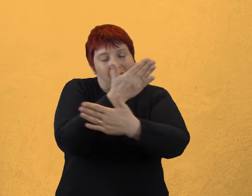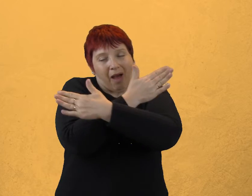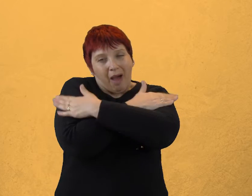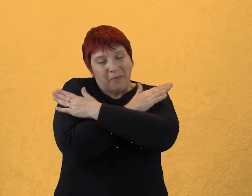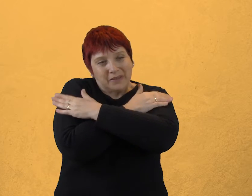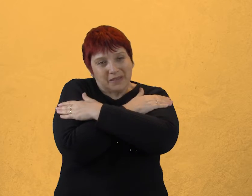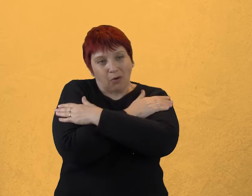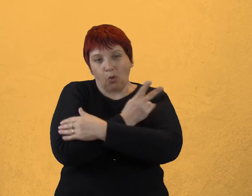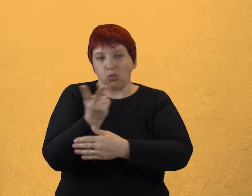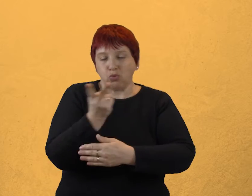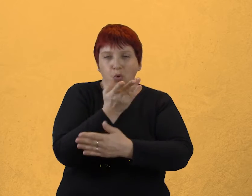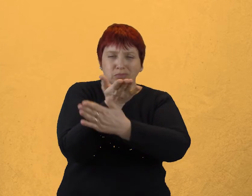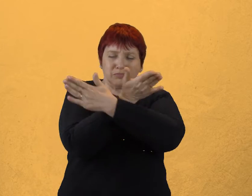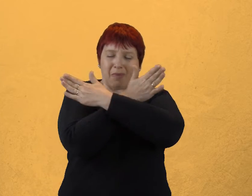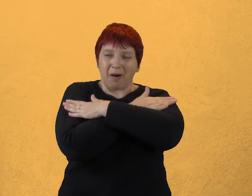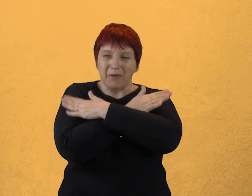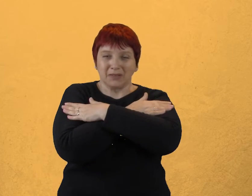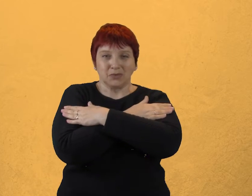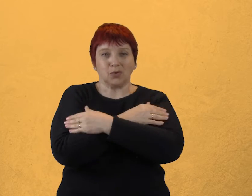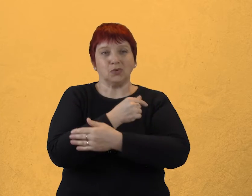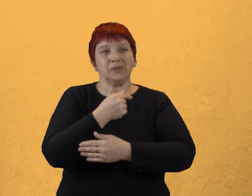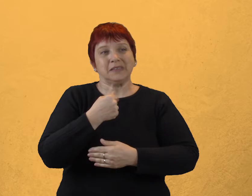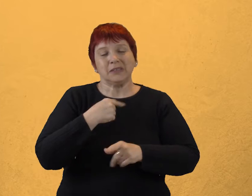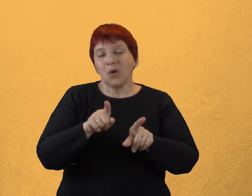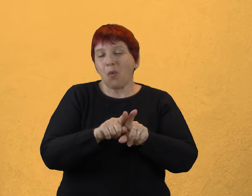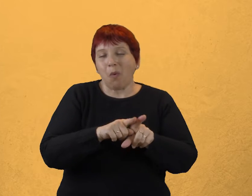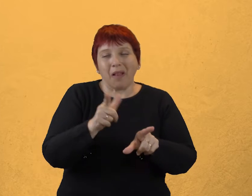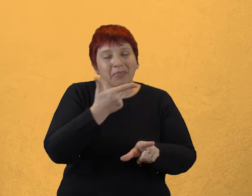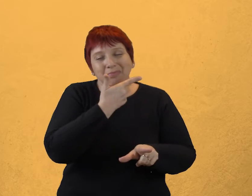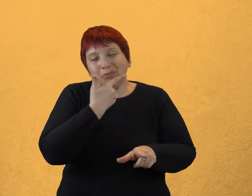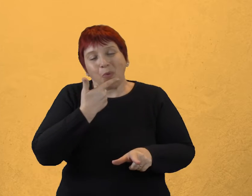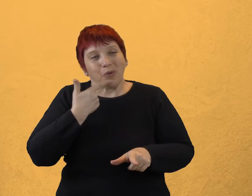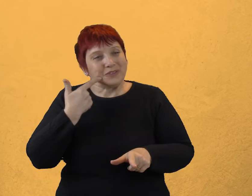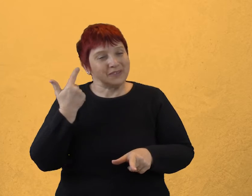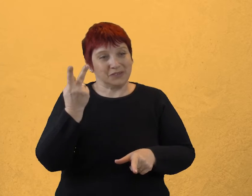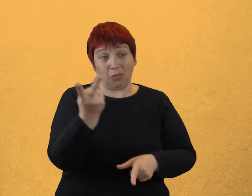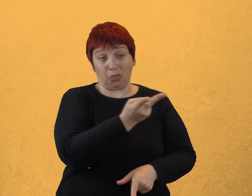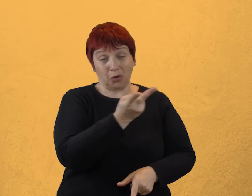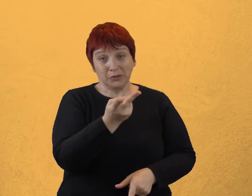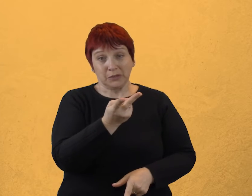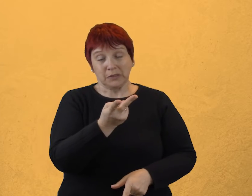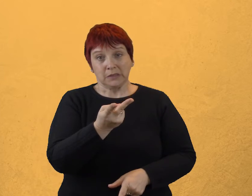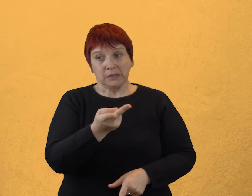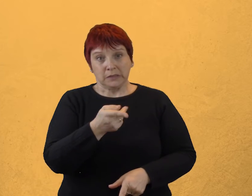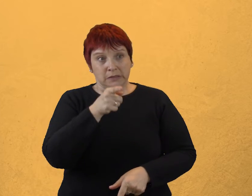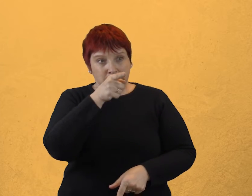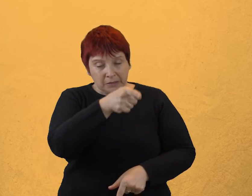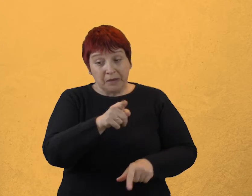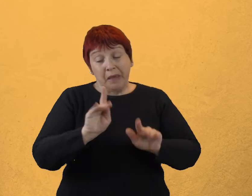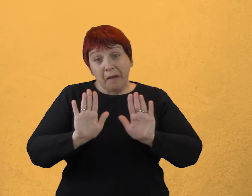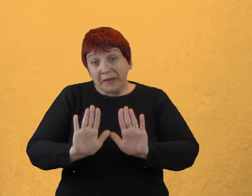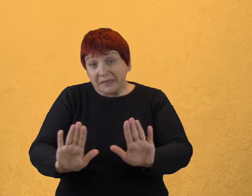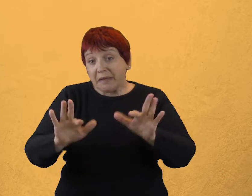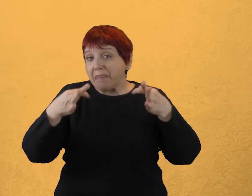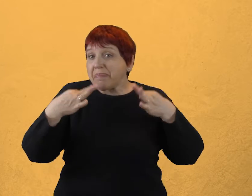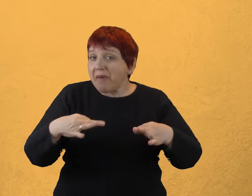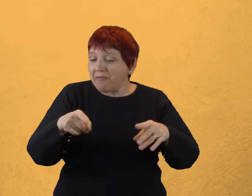abrazara y ambos se abrazaran como el más dulce e íntimo de los encuentros. Es que así debía ser